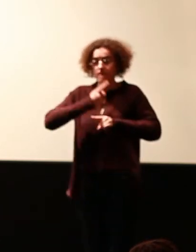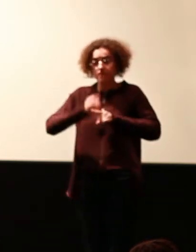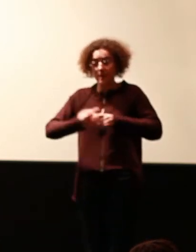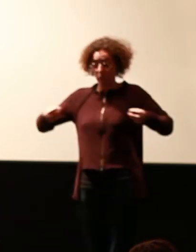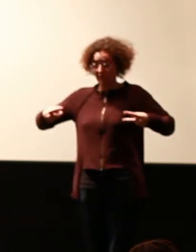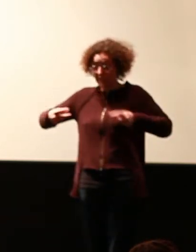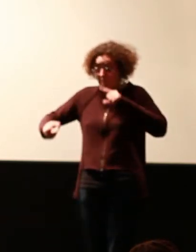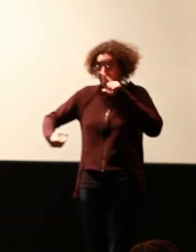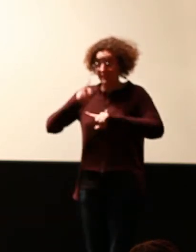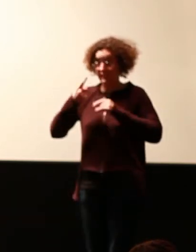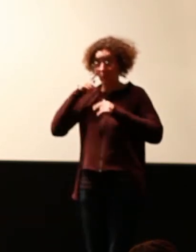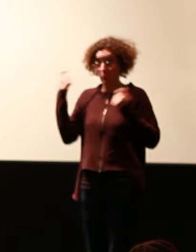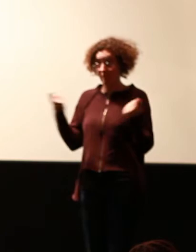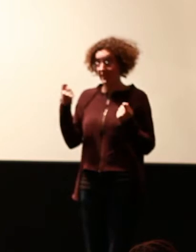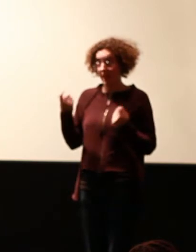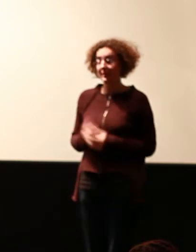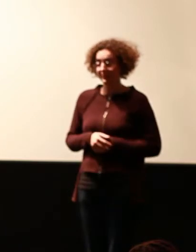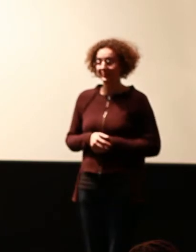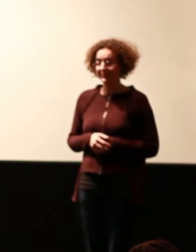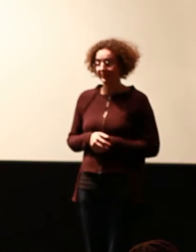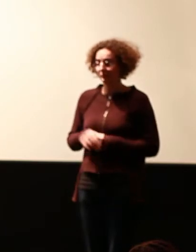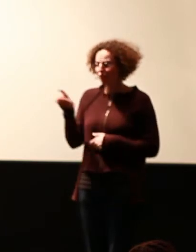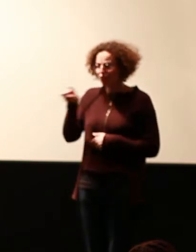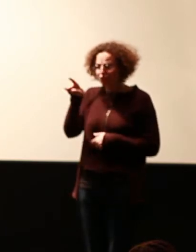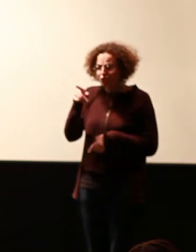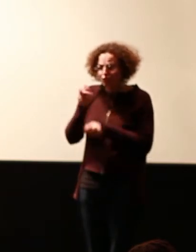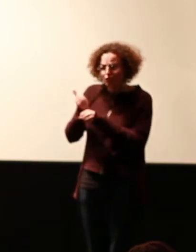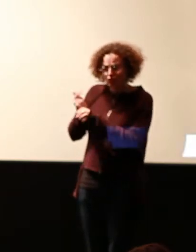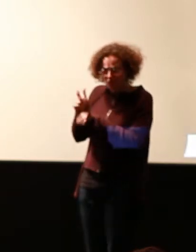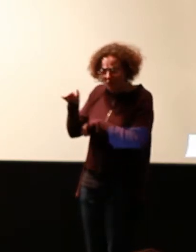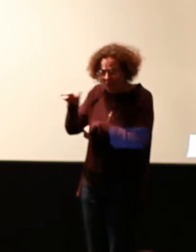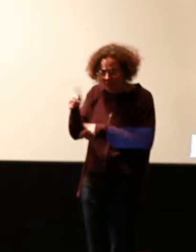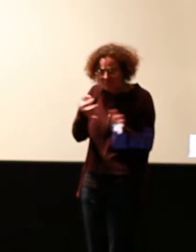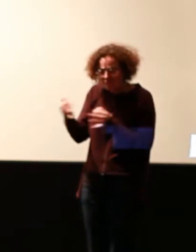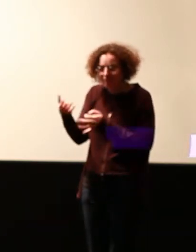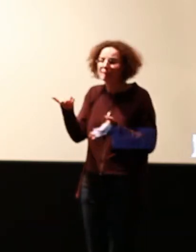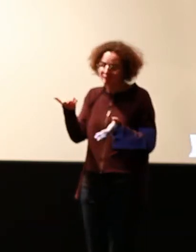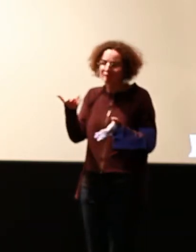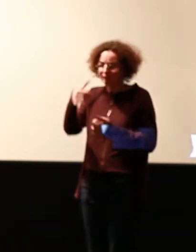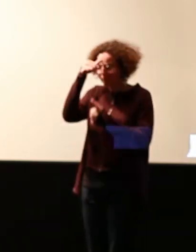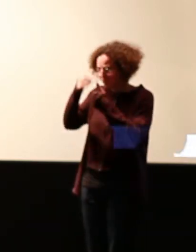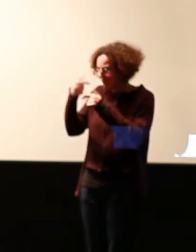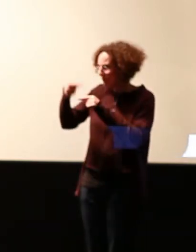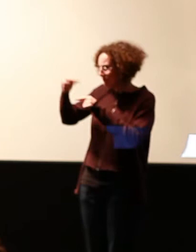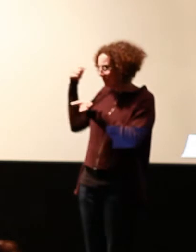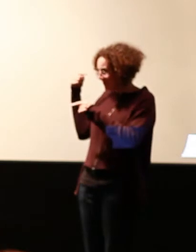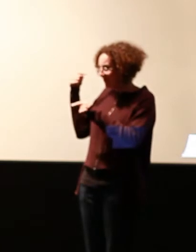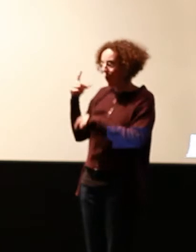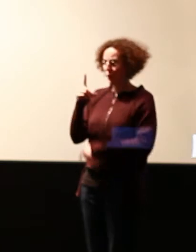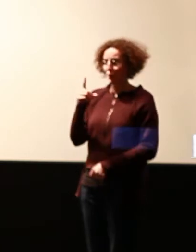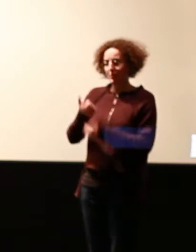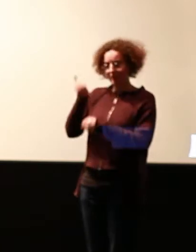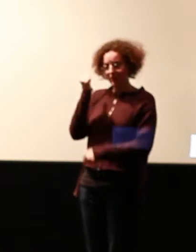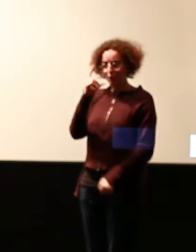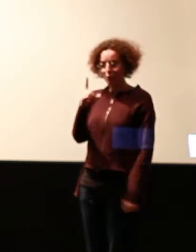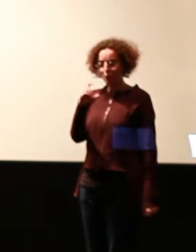festival. Pour certains d'entre vous qui ont déjà participé au festival, on avait déjà présenté Donoma